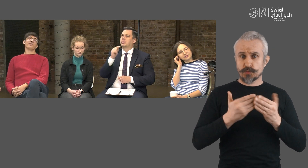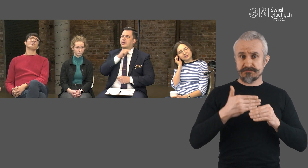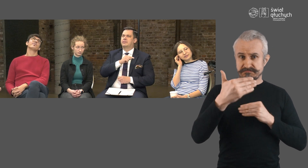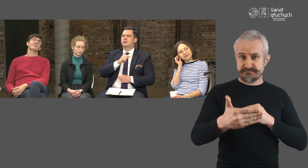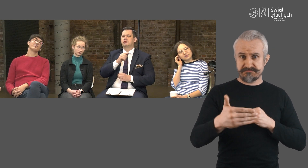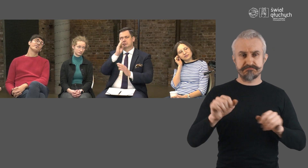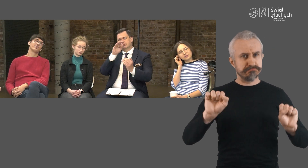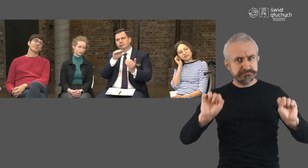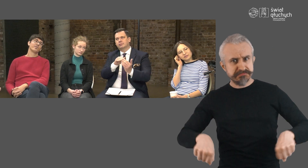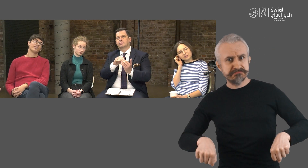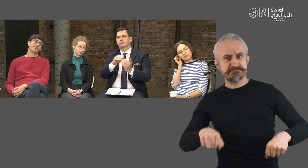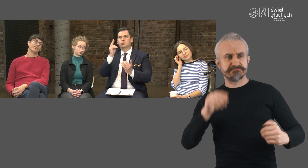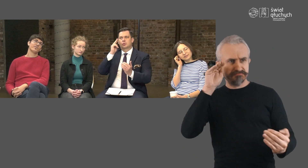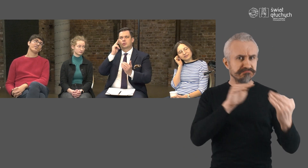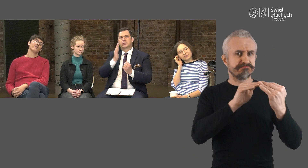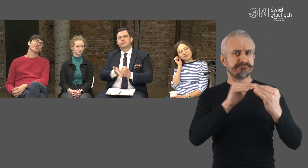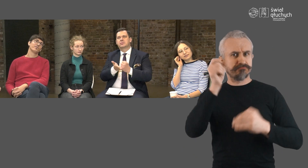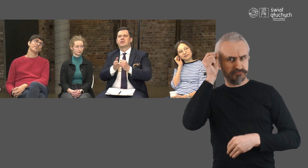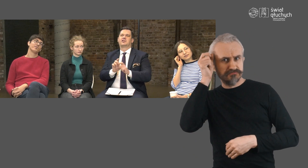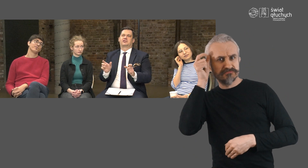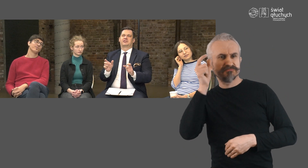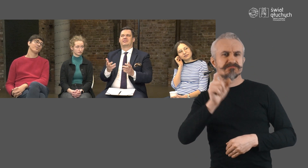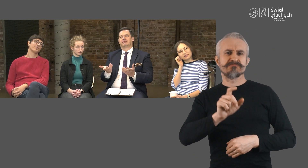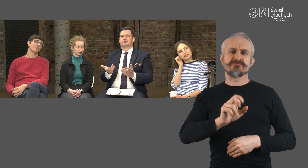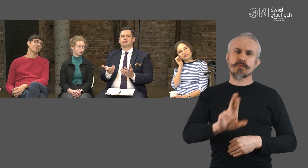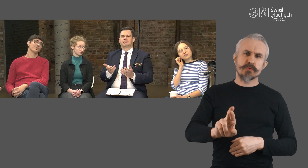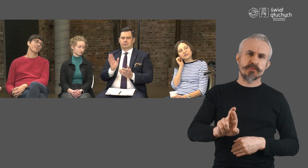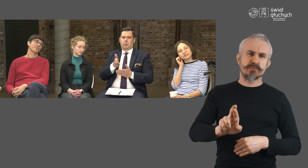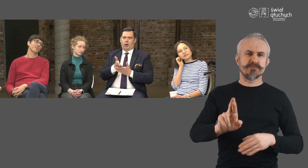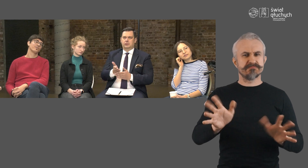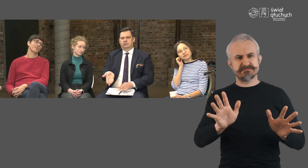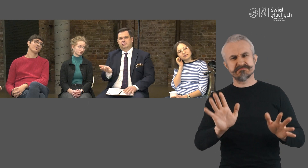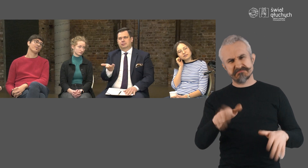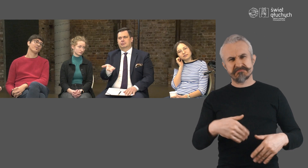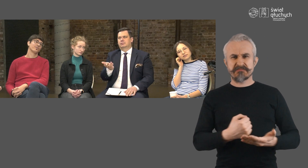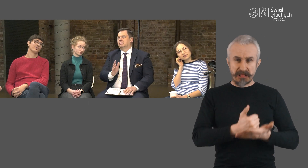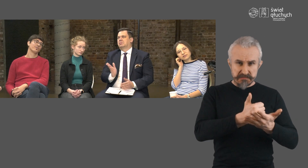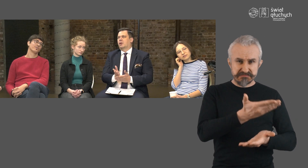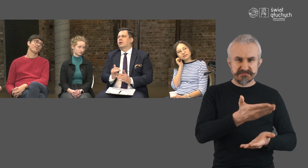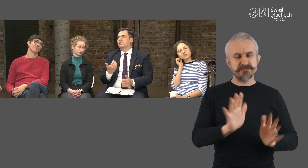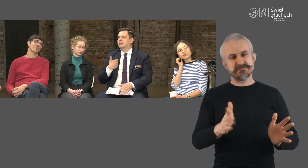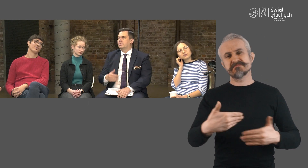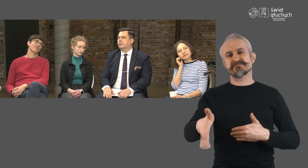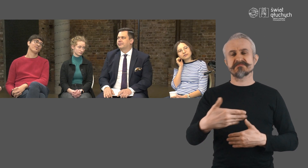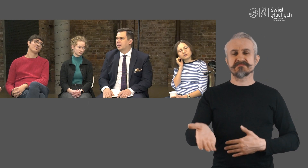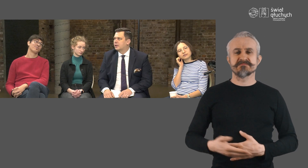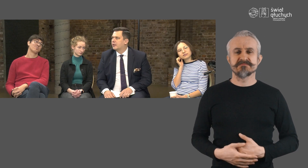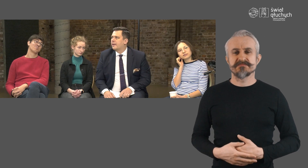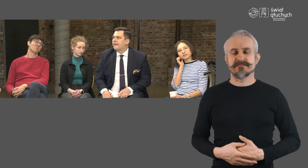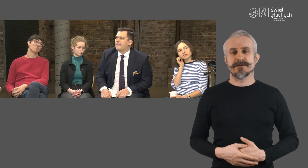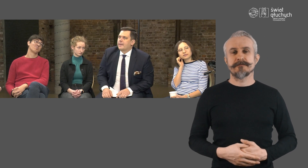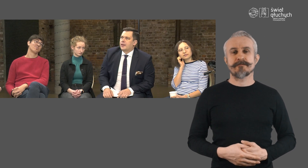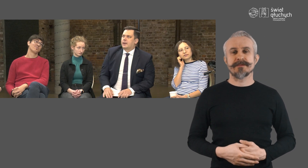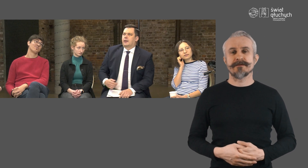po ukończeniu szkoły potrafili wspierać, dopasować się? Czy